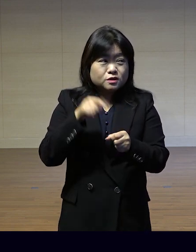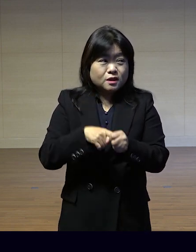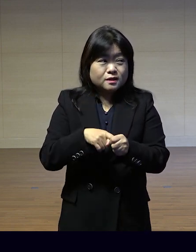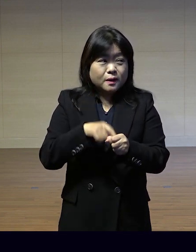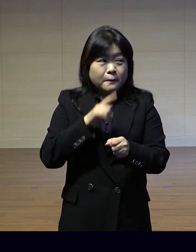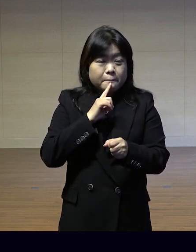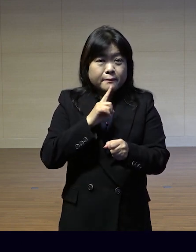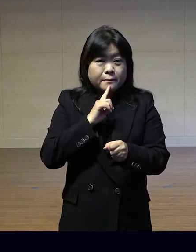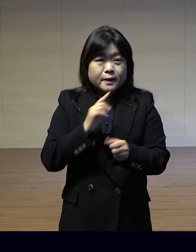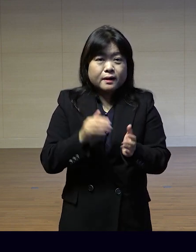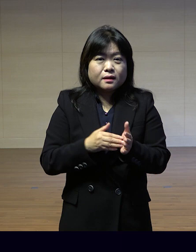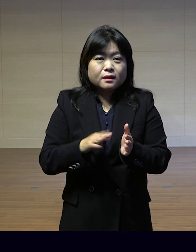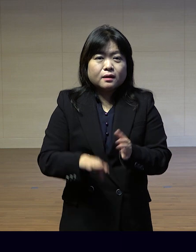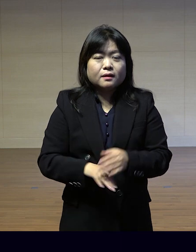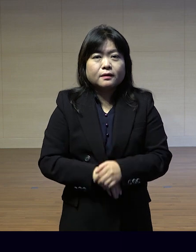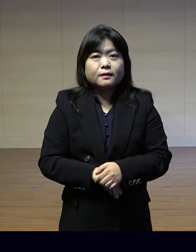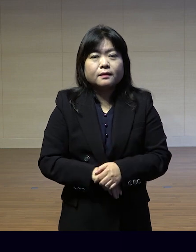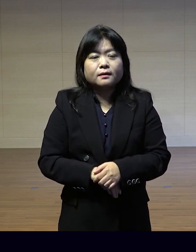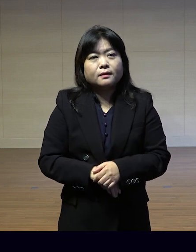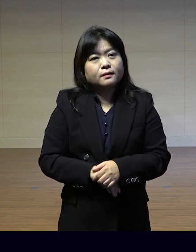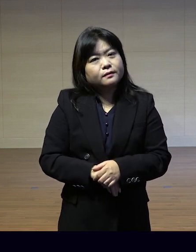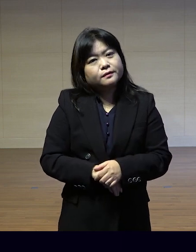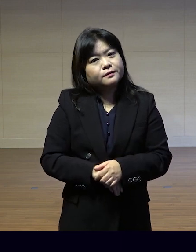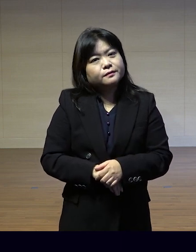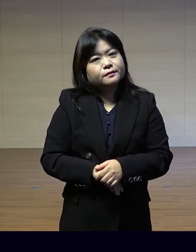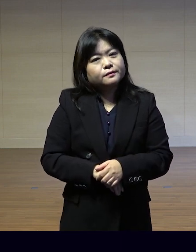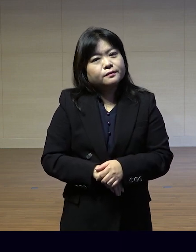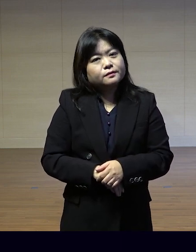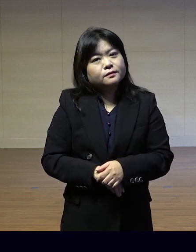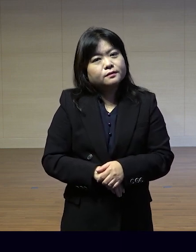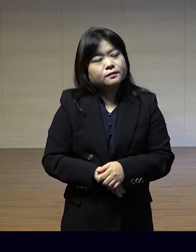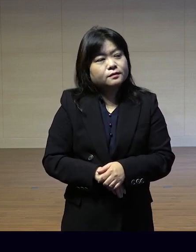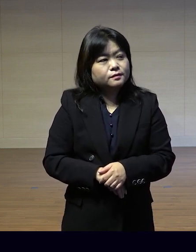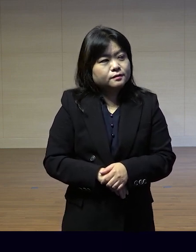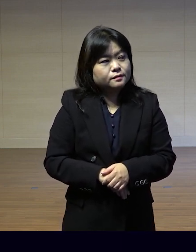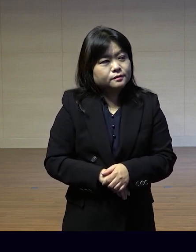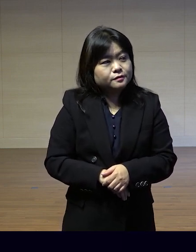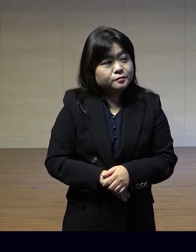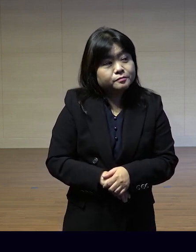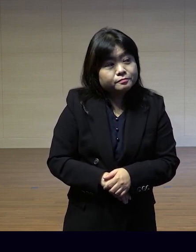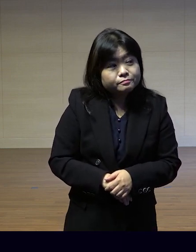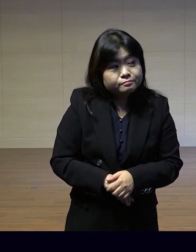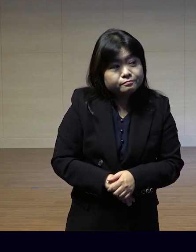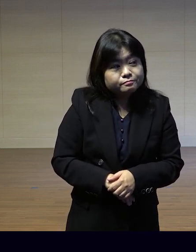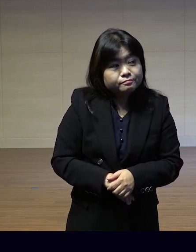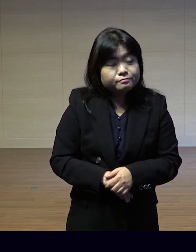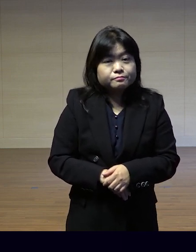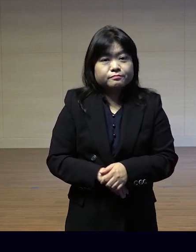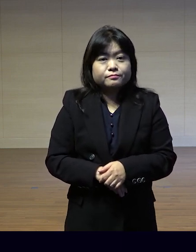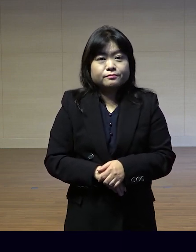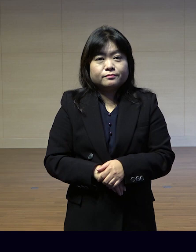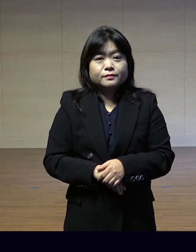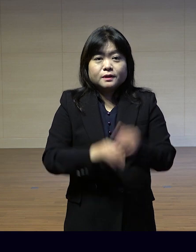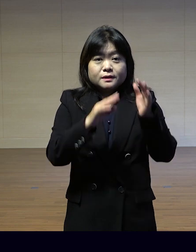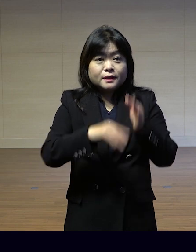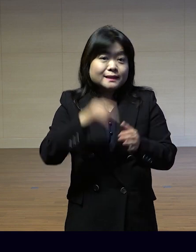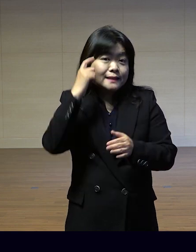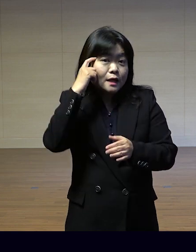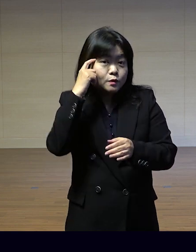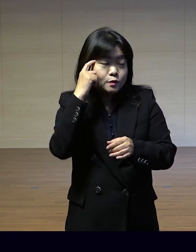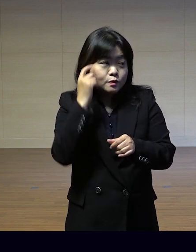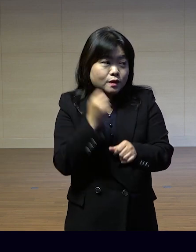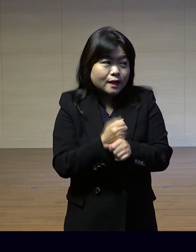가져서 변증법적으로 이렇게 움직여가면서 그래서 그것을 우리가 사유하는 우리 사유 자체도 또 역동적으로